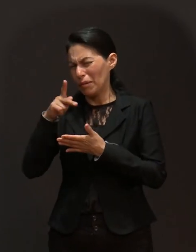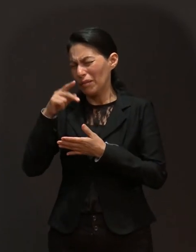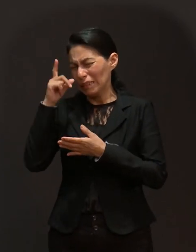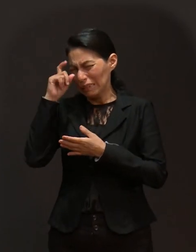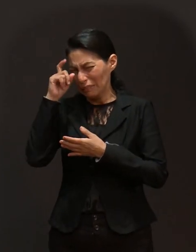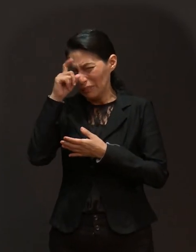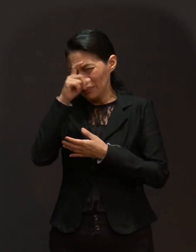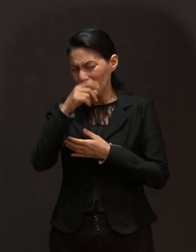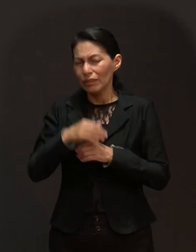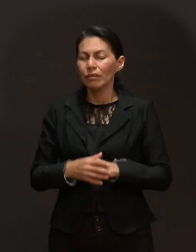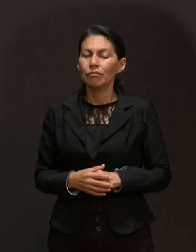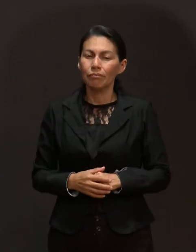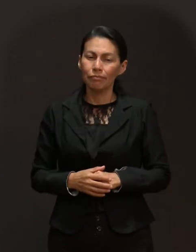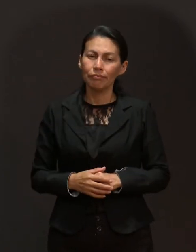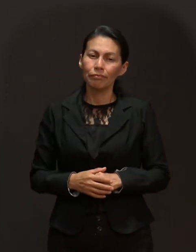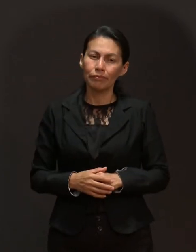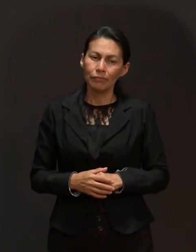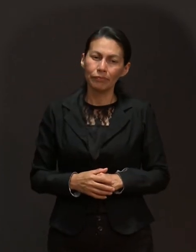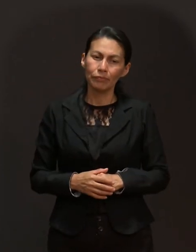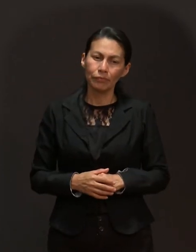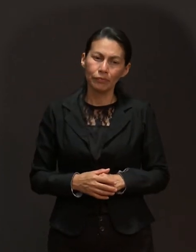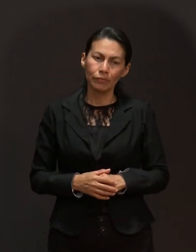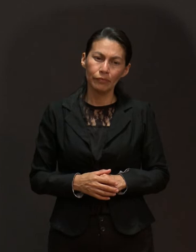pero igual era era complicado